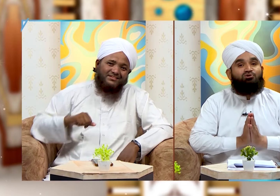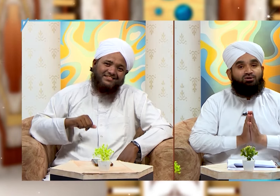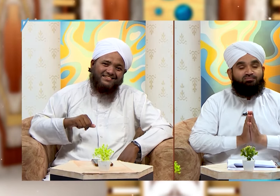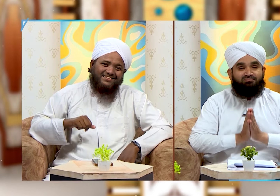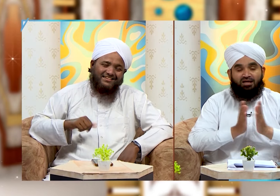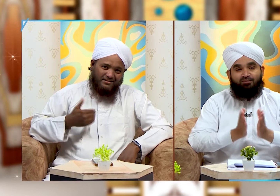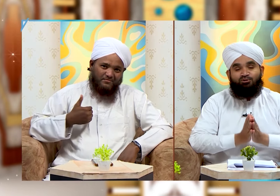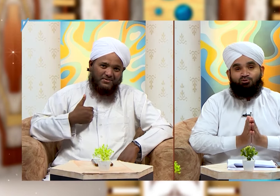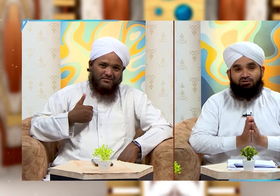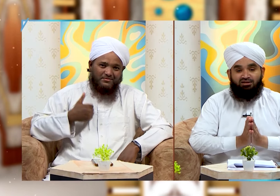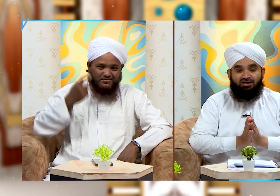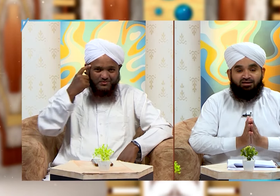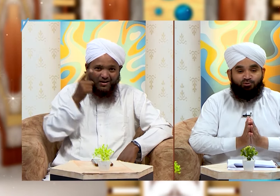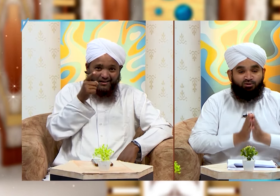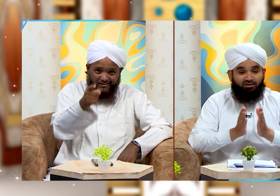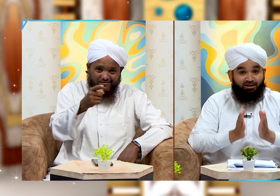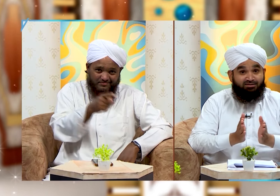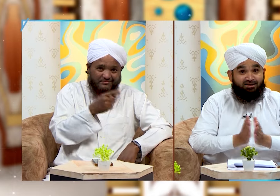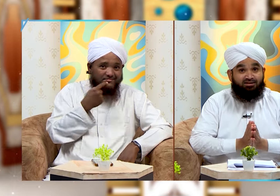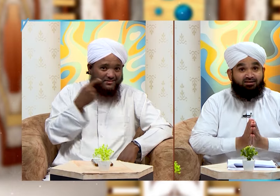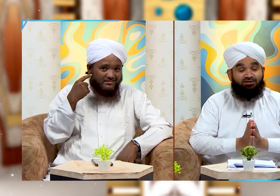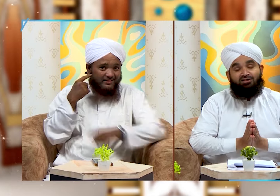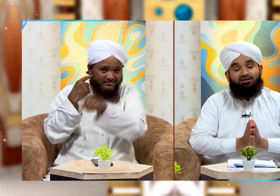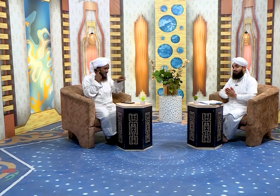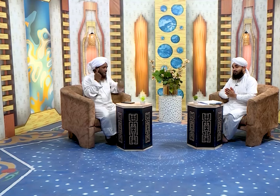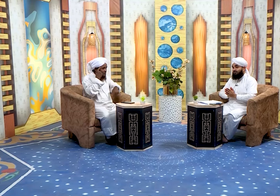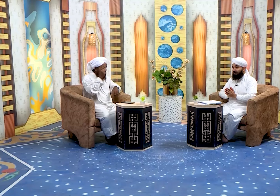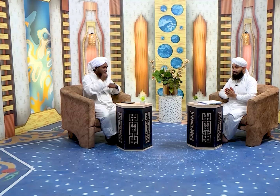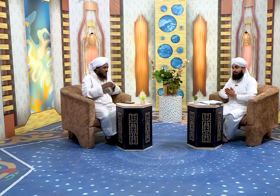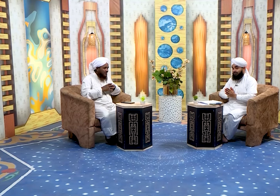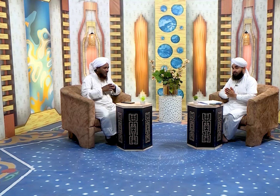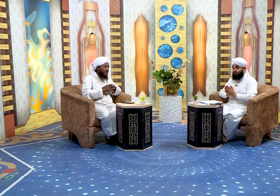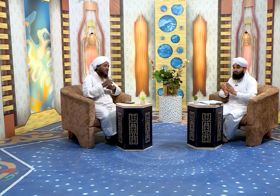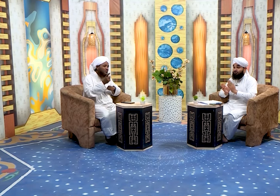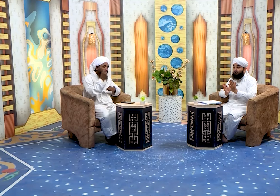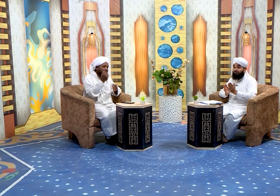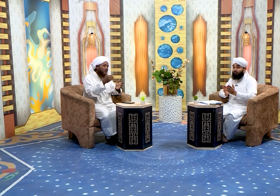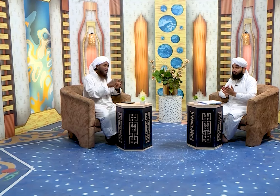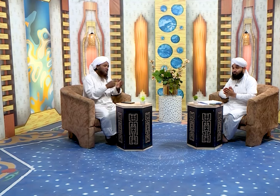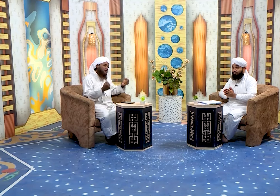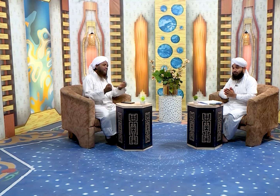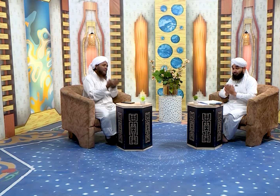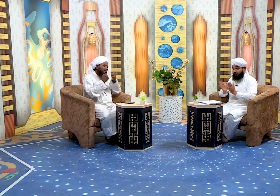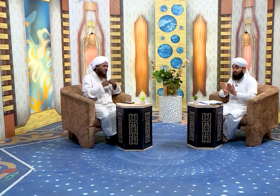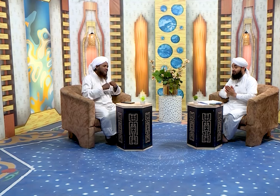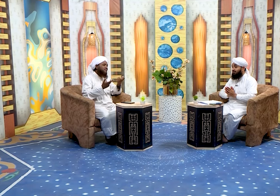سوچتا ہوں آپ بھی سوچیں کہ کوئی ہمارے ساتھ اس طرح کا انداز اختیار کرے اچھا جس میں ہمارا قصور بھی نہ ہو اس باقیے میں